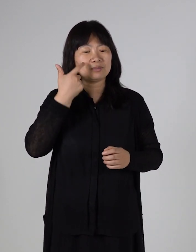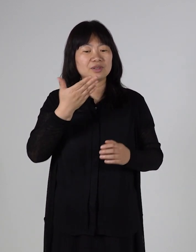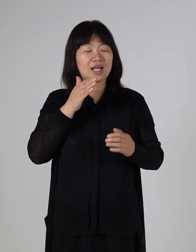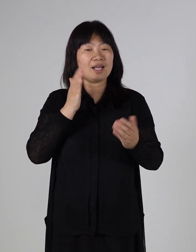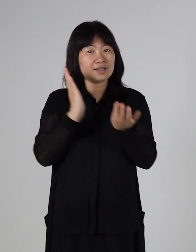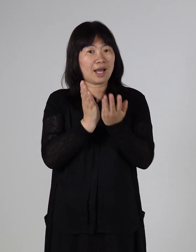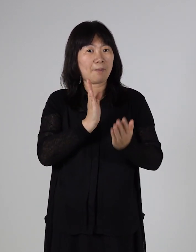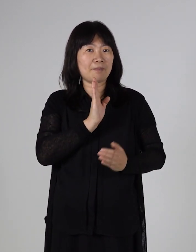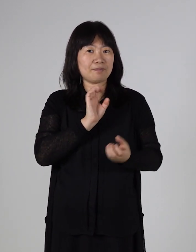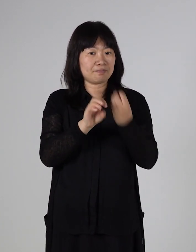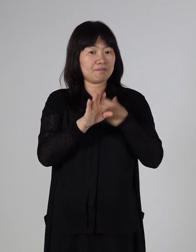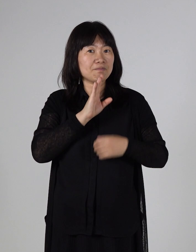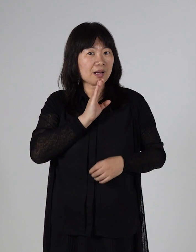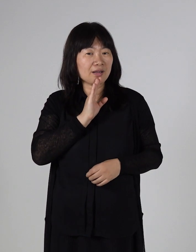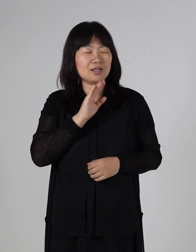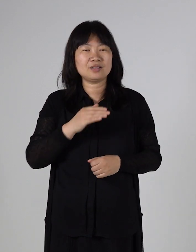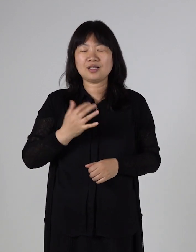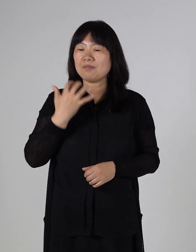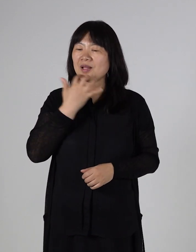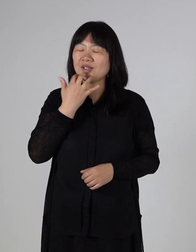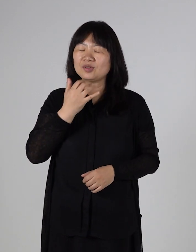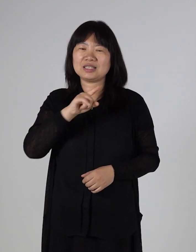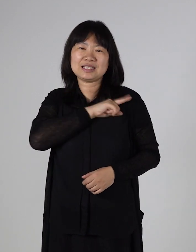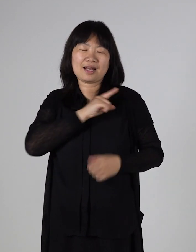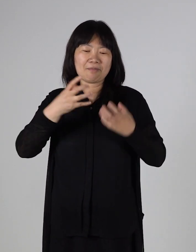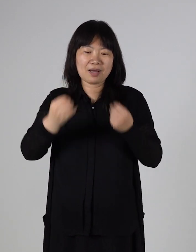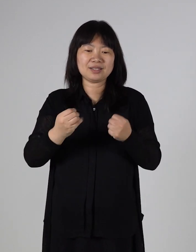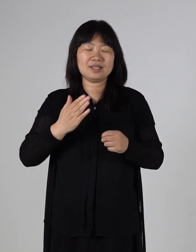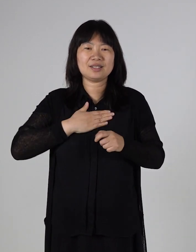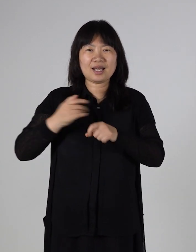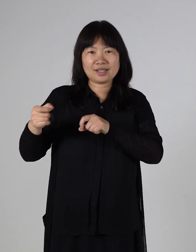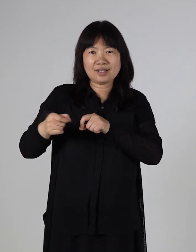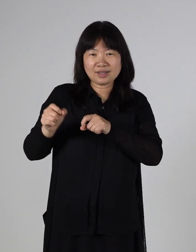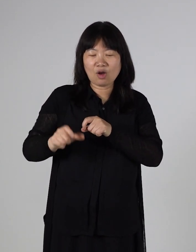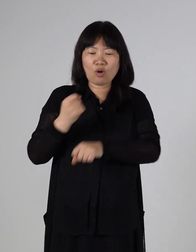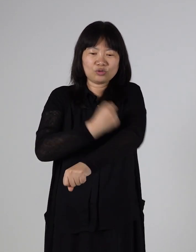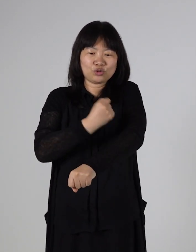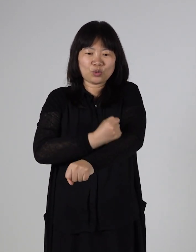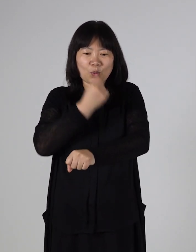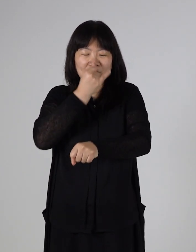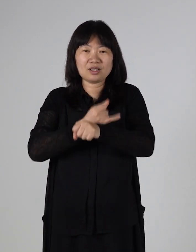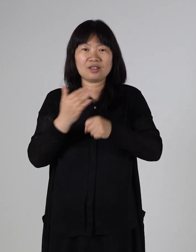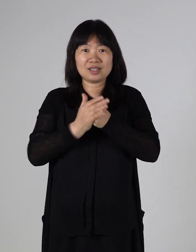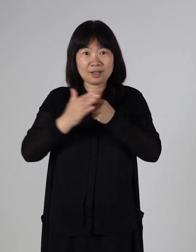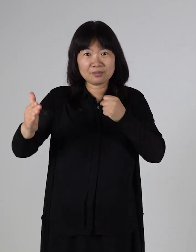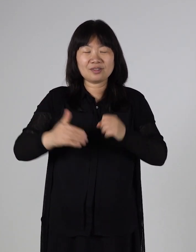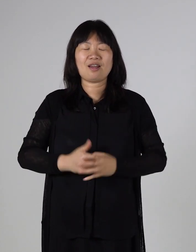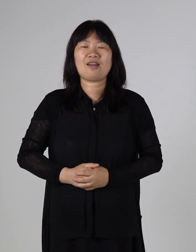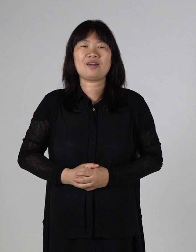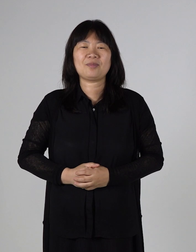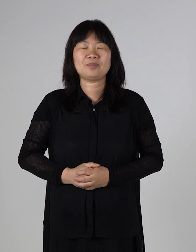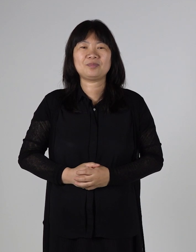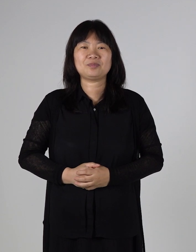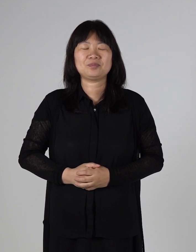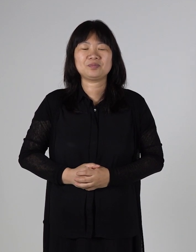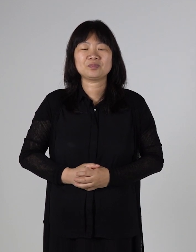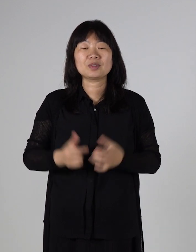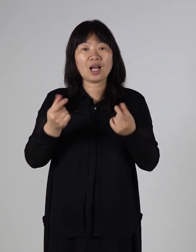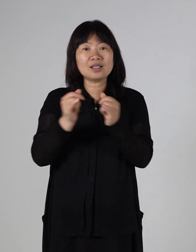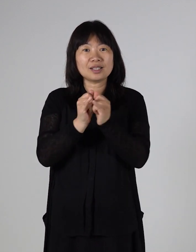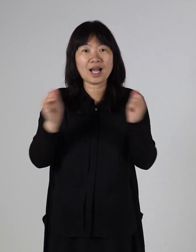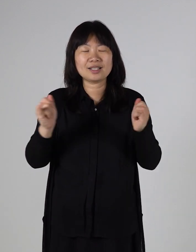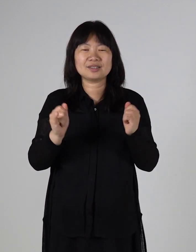베드로는 제일 많이 그래도 내 곁에서 지근거리에서 수고를 했으니까 이런